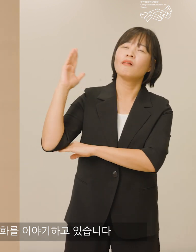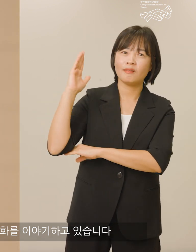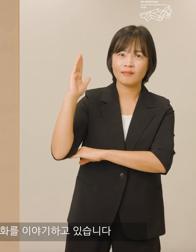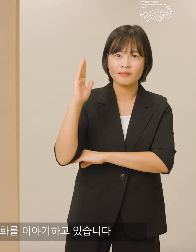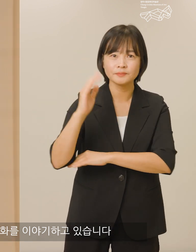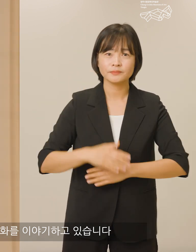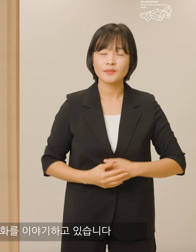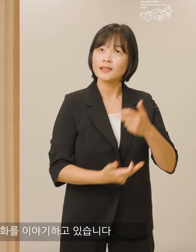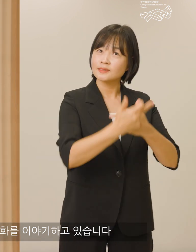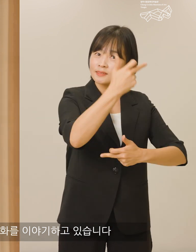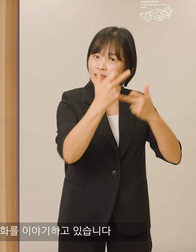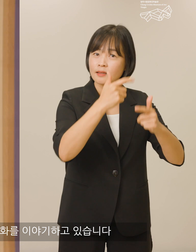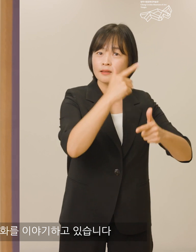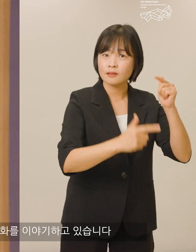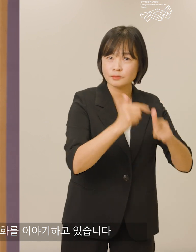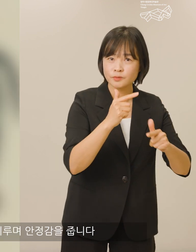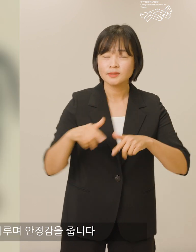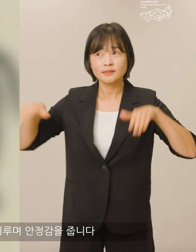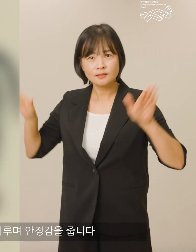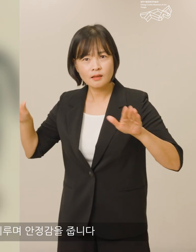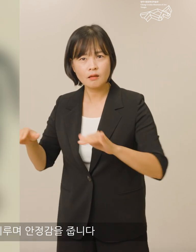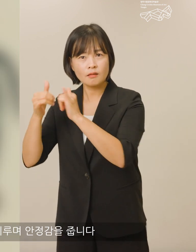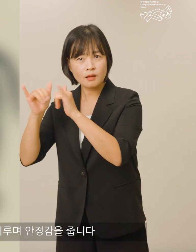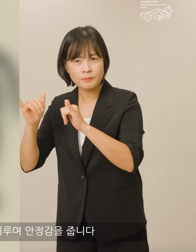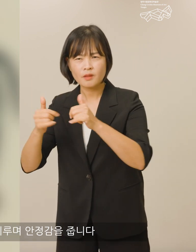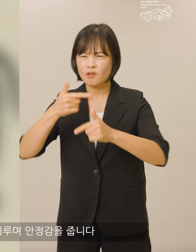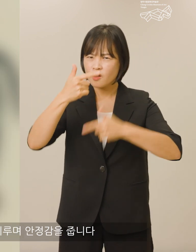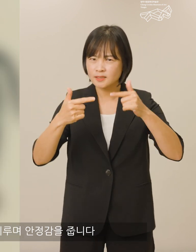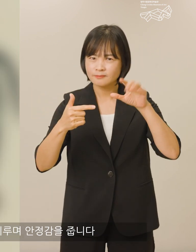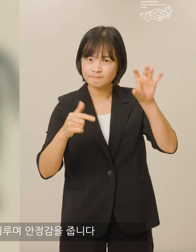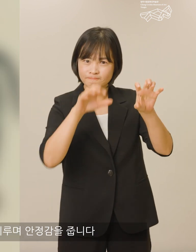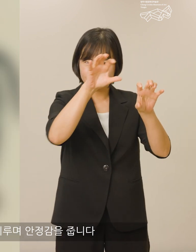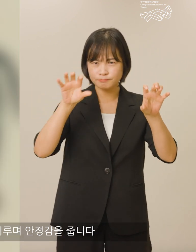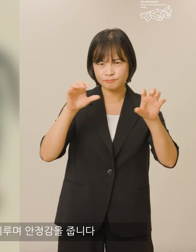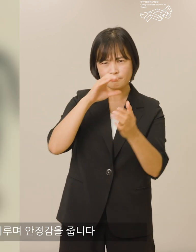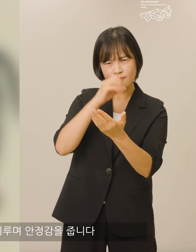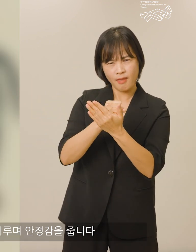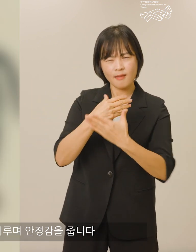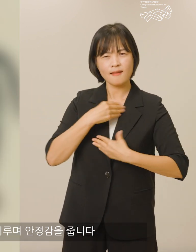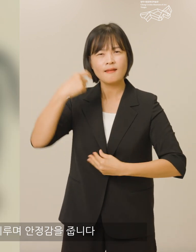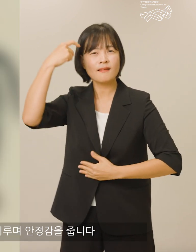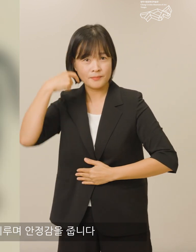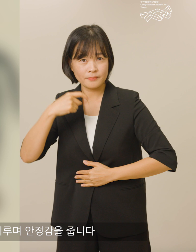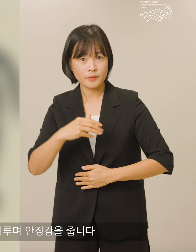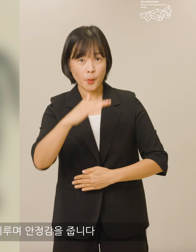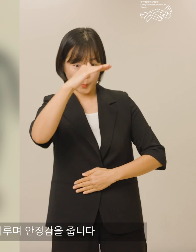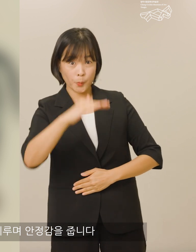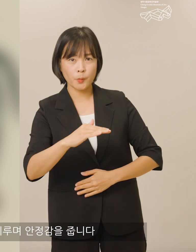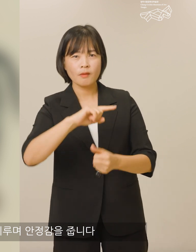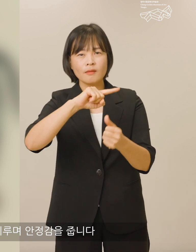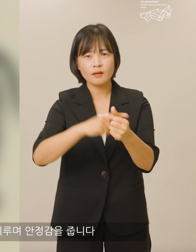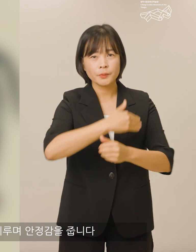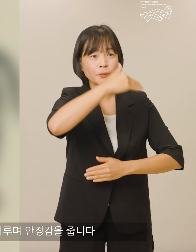있다는 일화를 이야기하고 있습니다. 산과 나무, 새와 사람 등의 요소들이 대칭을 이루며